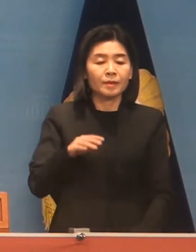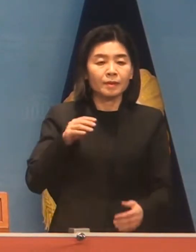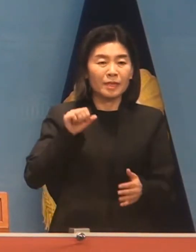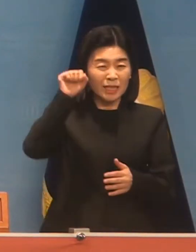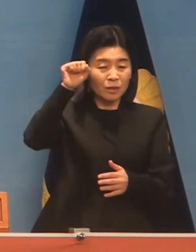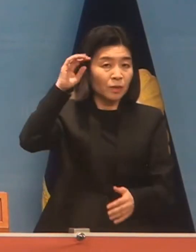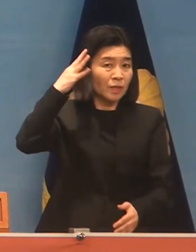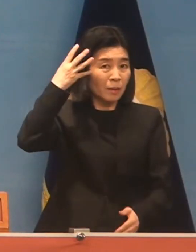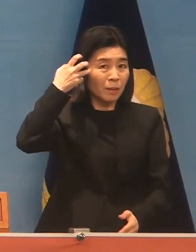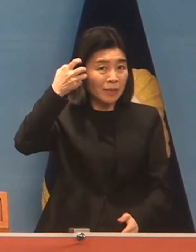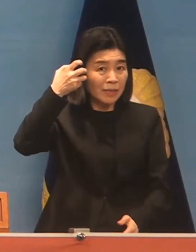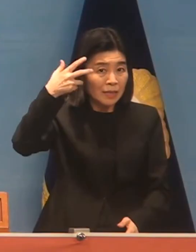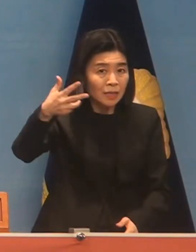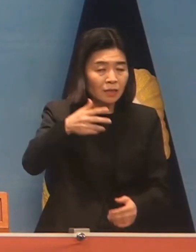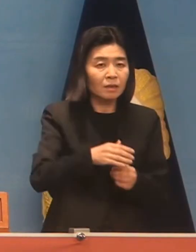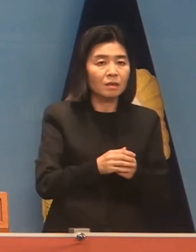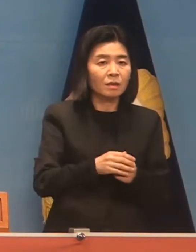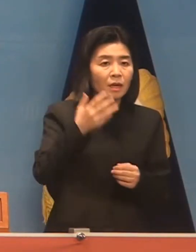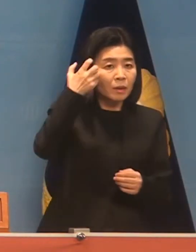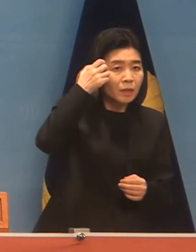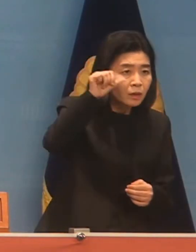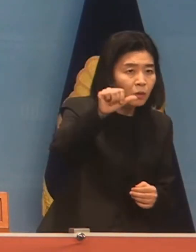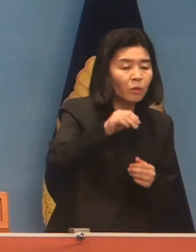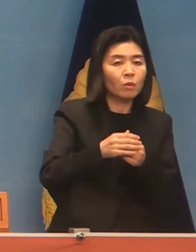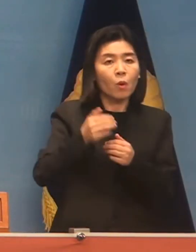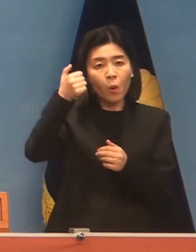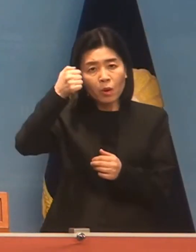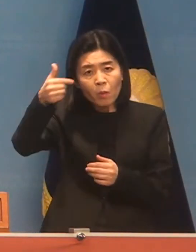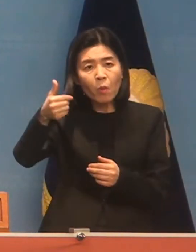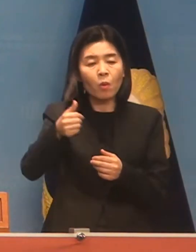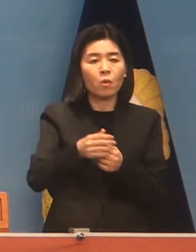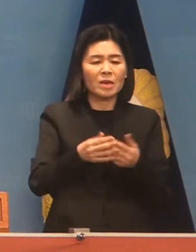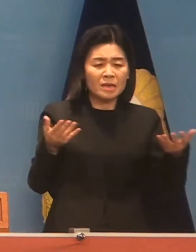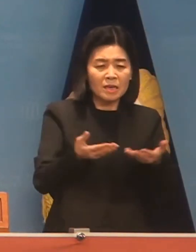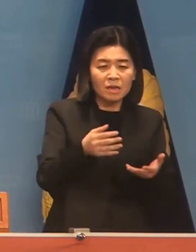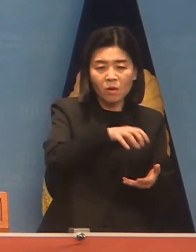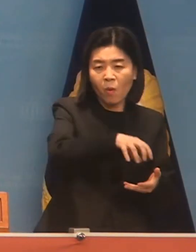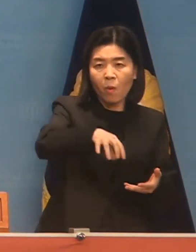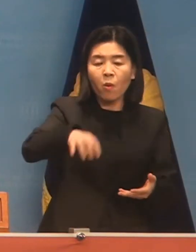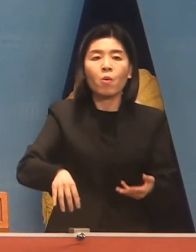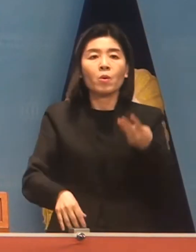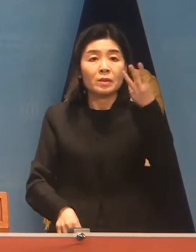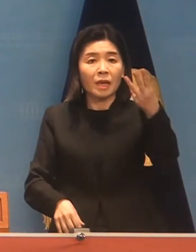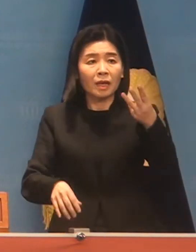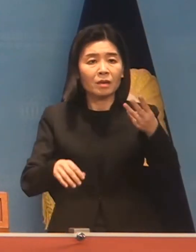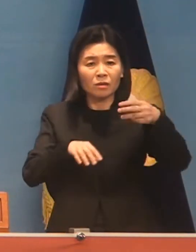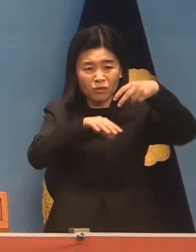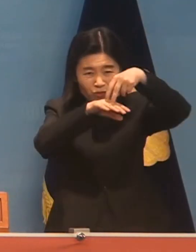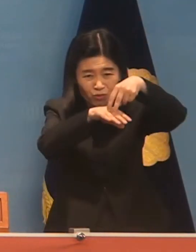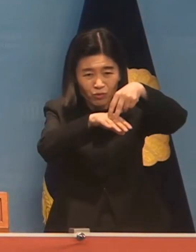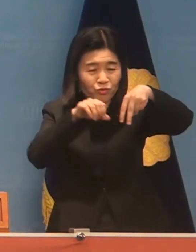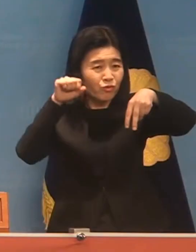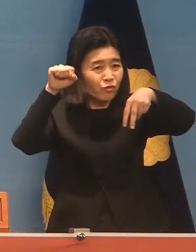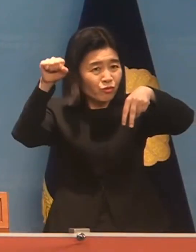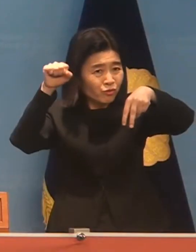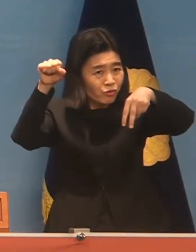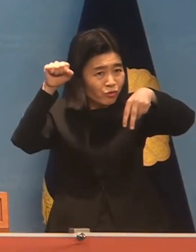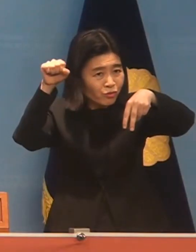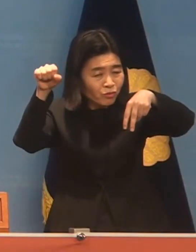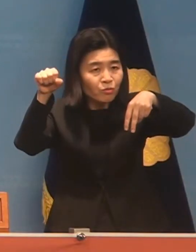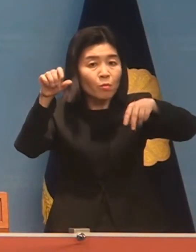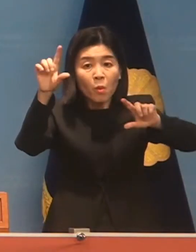487일, 85일, 55일 새 사업장의 고공농성의 날짜는 한국 노동자의